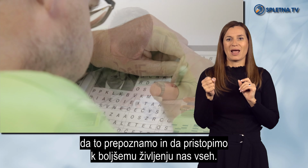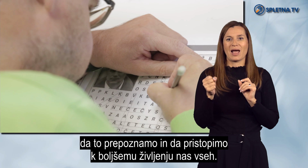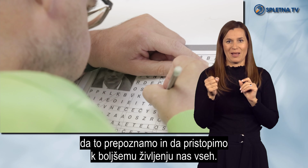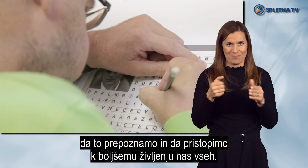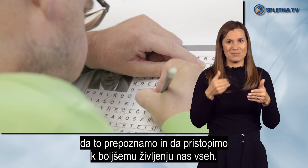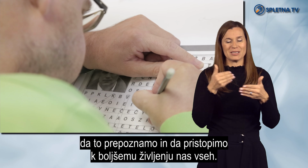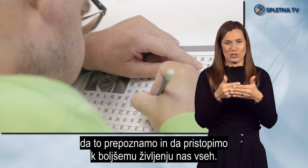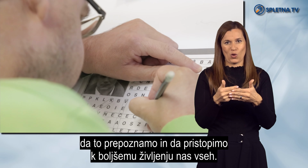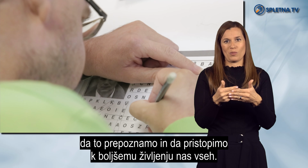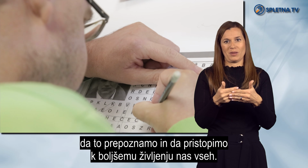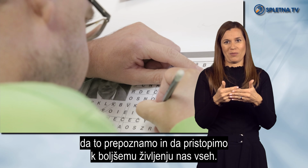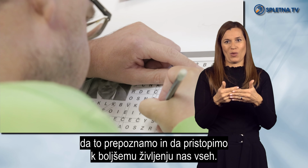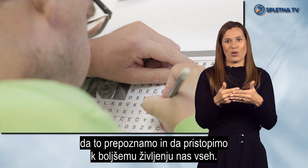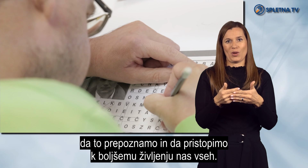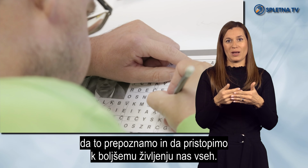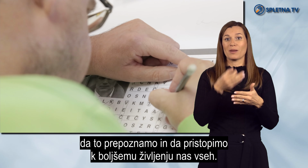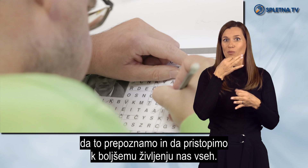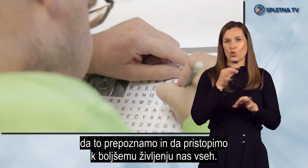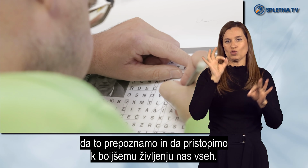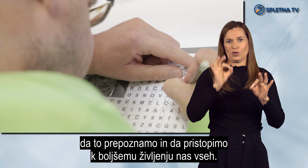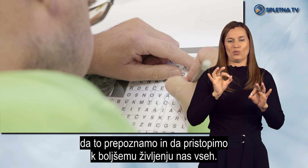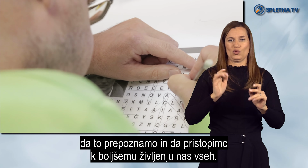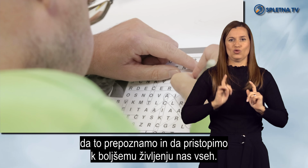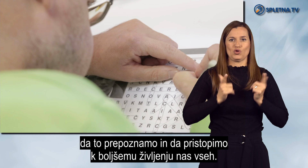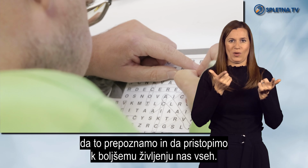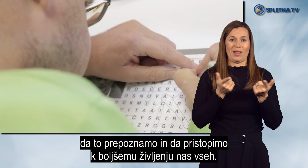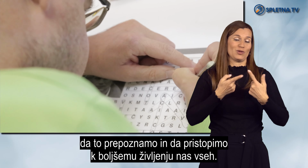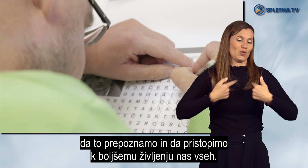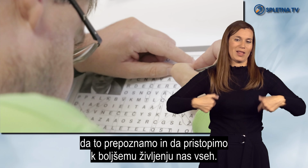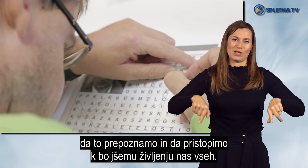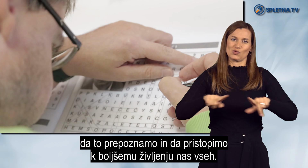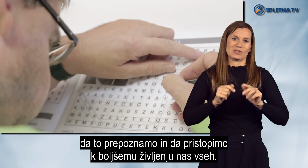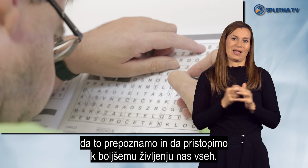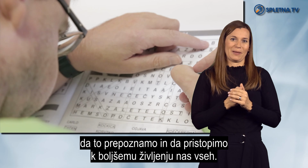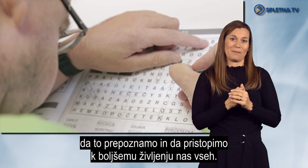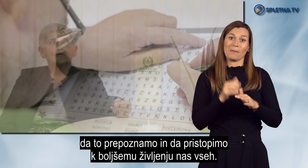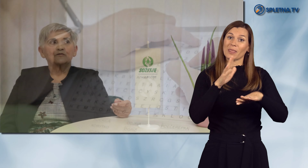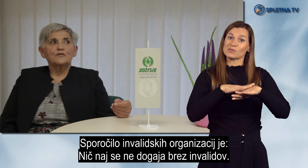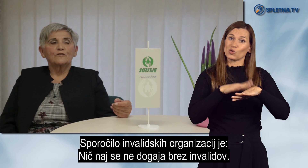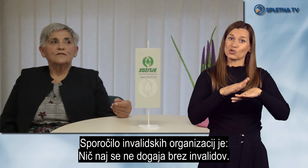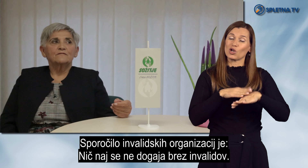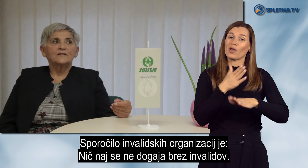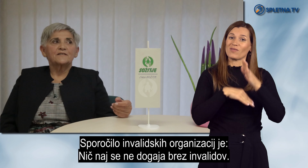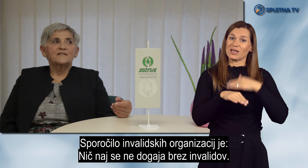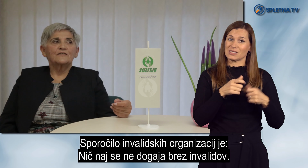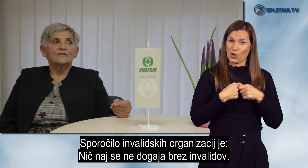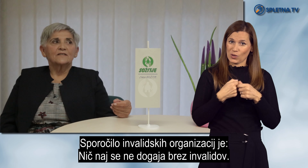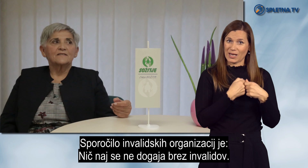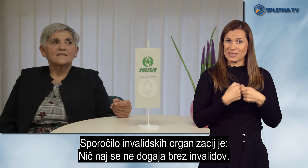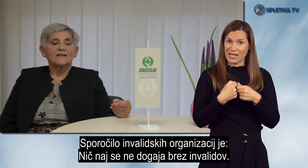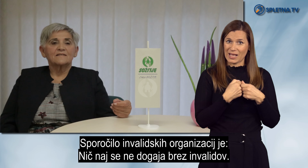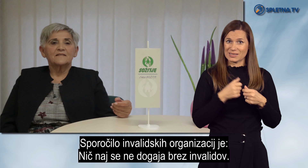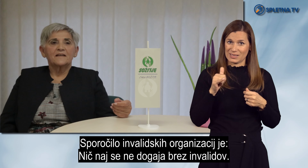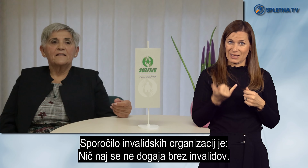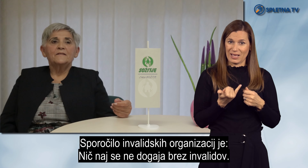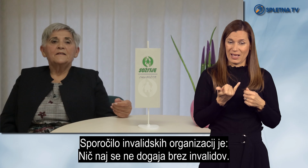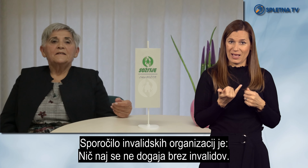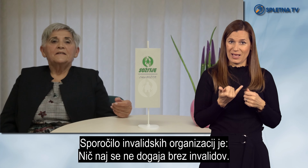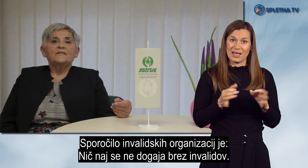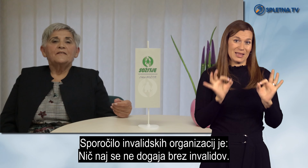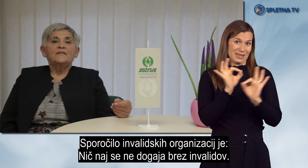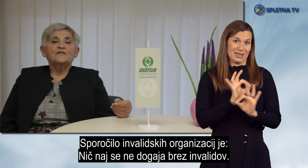da pristopimo k boljšemu življenju nas vseh. Sporočilo invalidskih organizacij